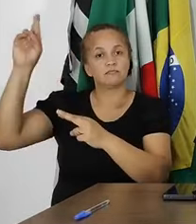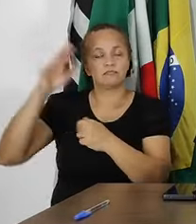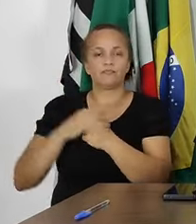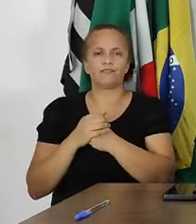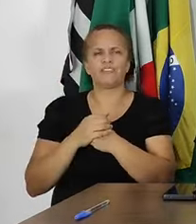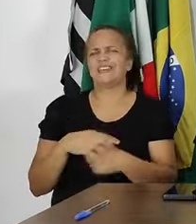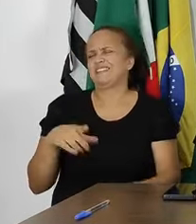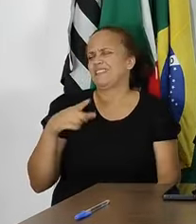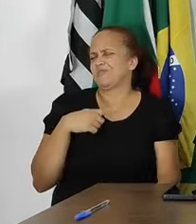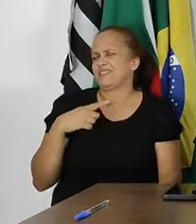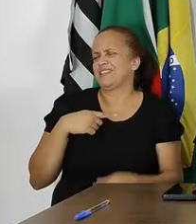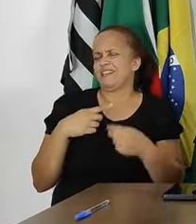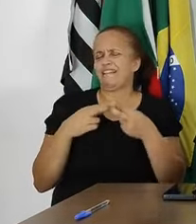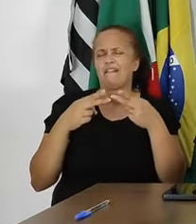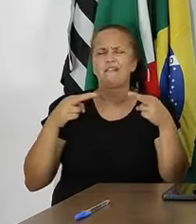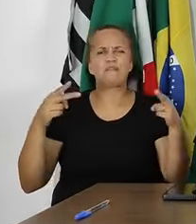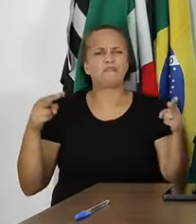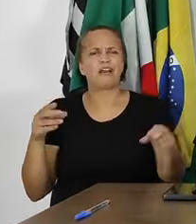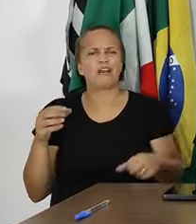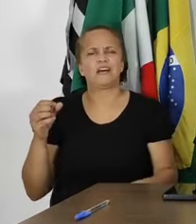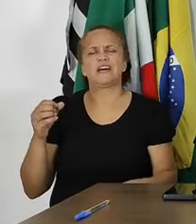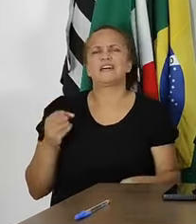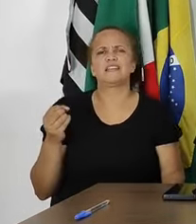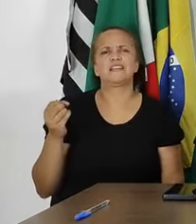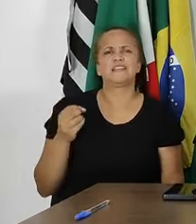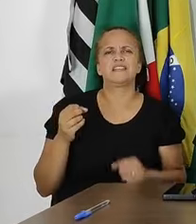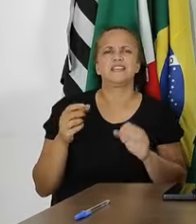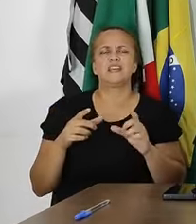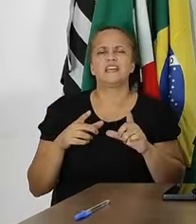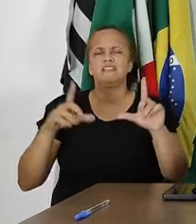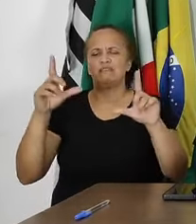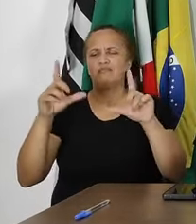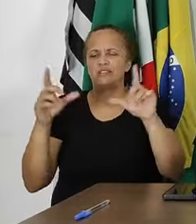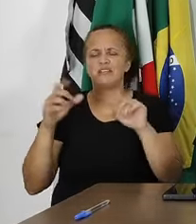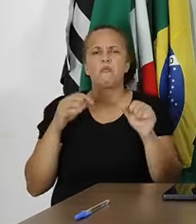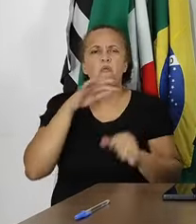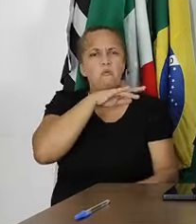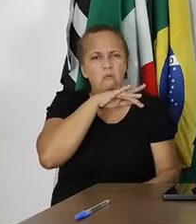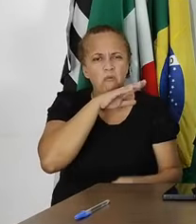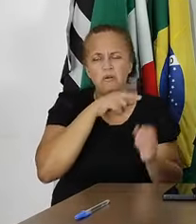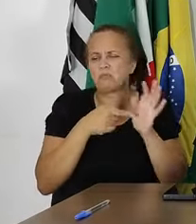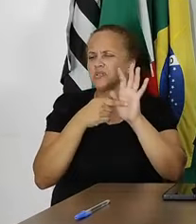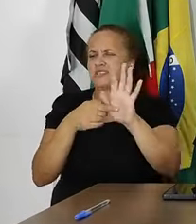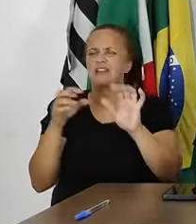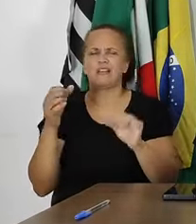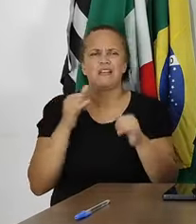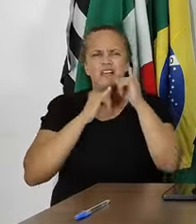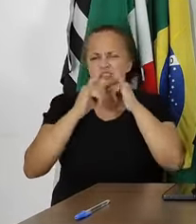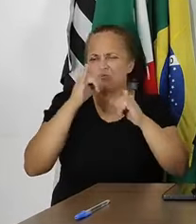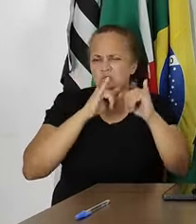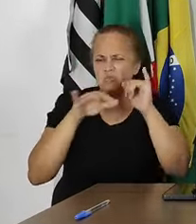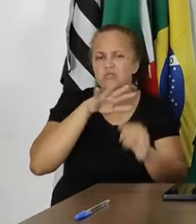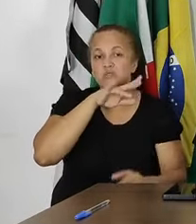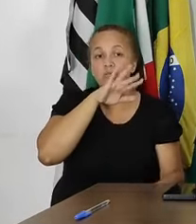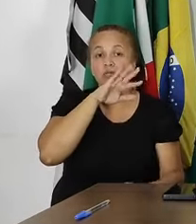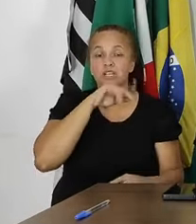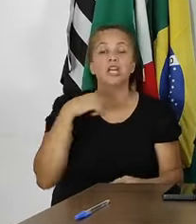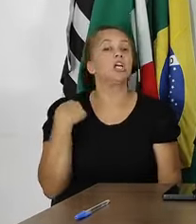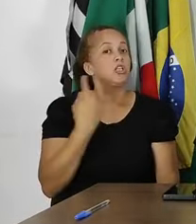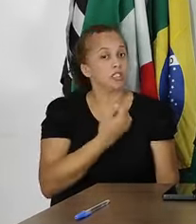ouvido, temos visto, nesse mundo, nós precisamos cada vez mais ter uma mente